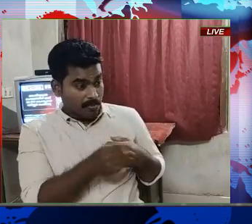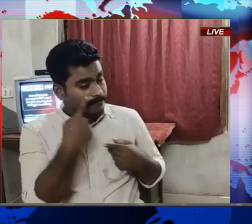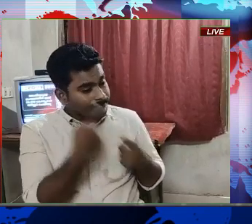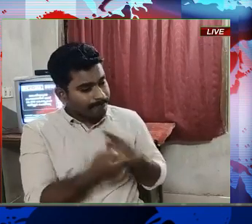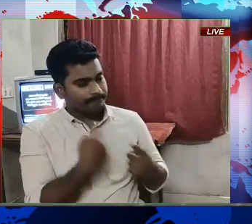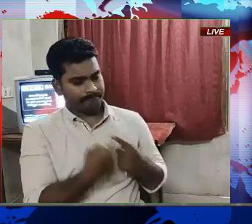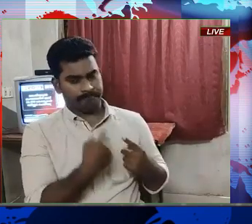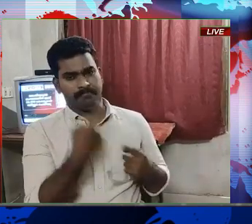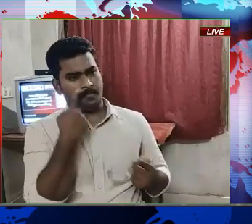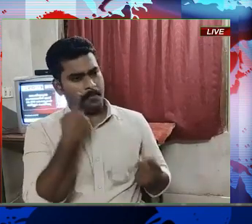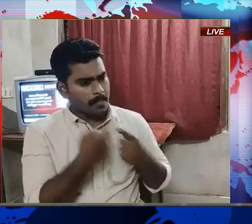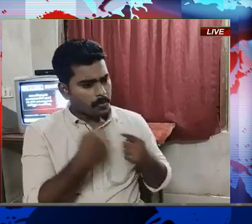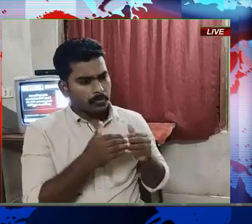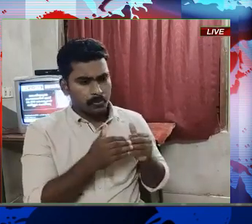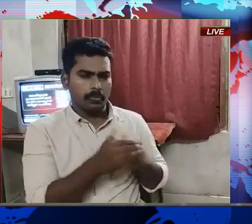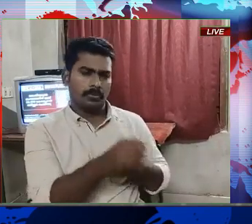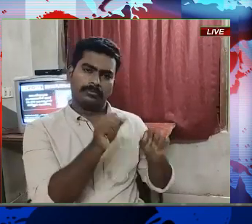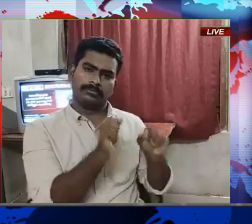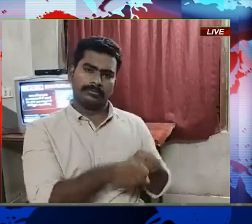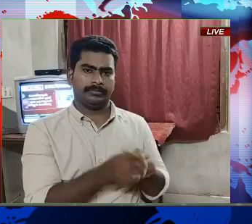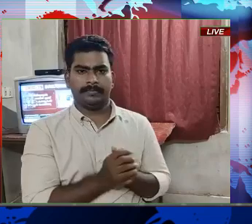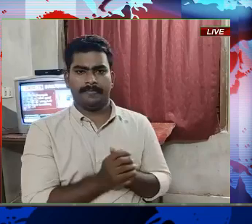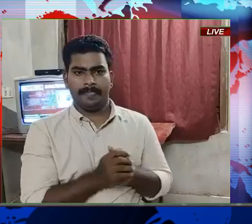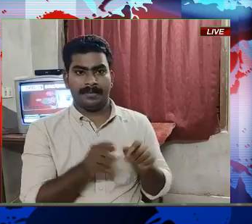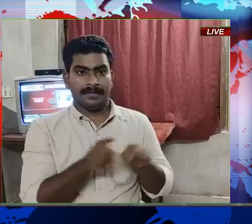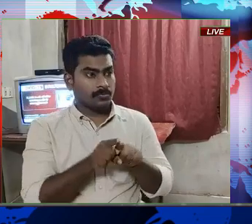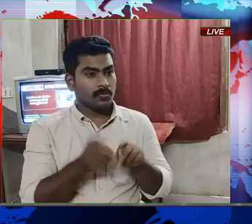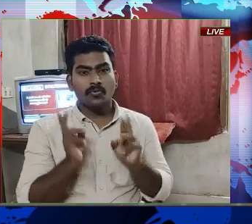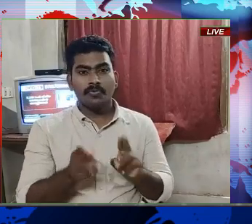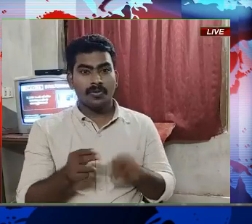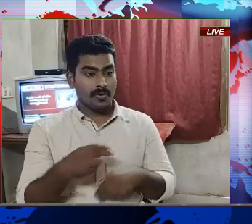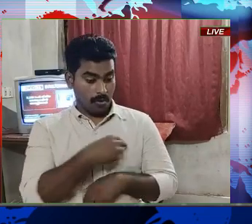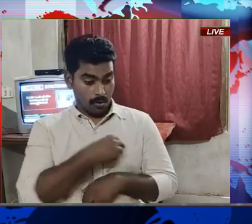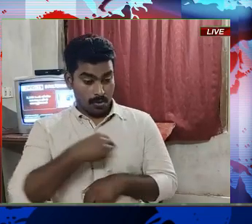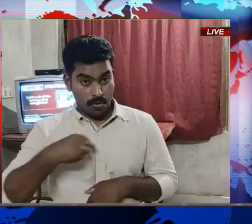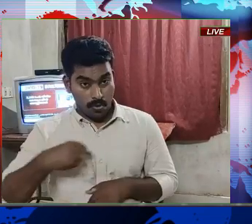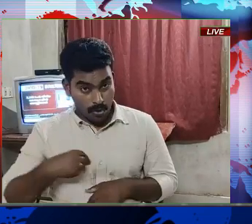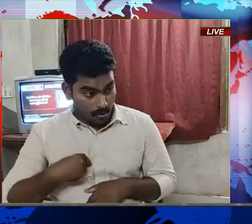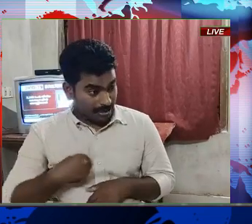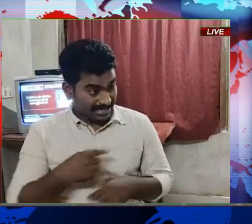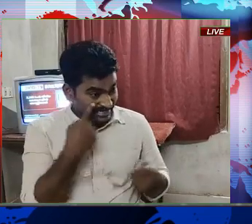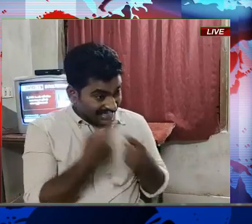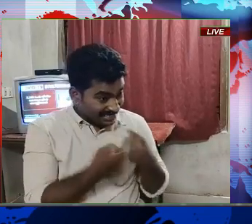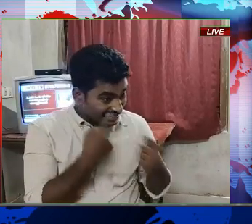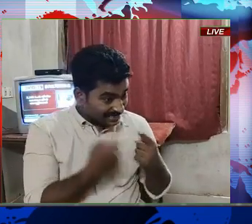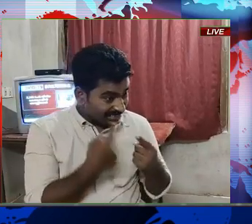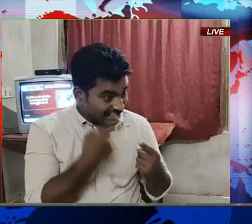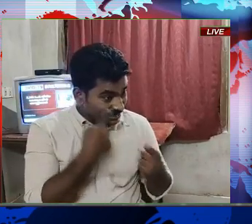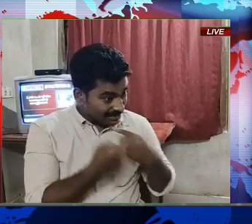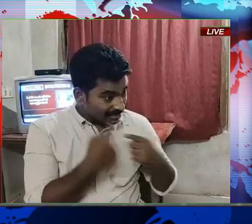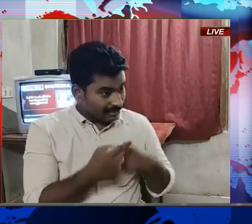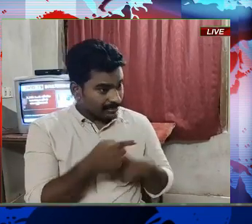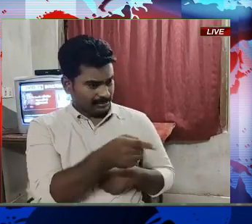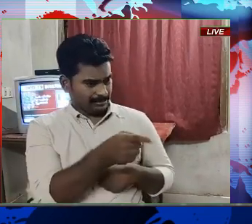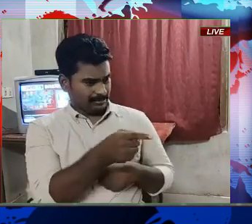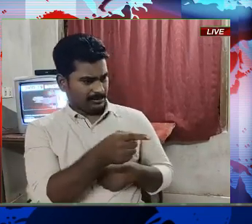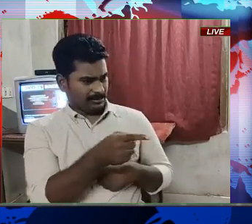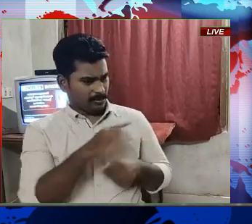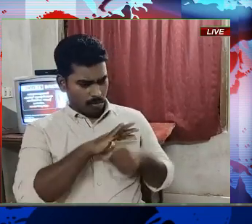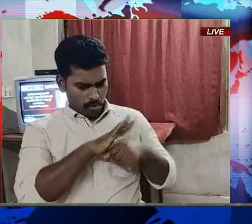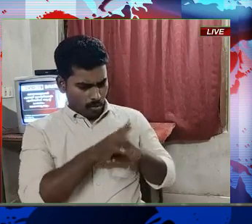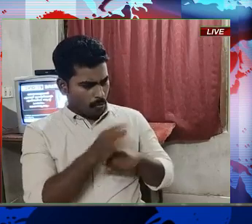ബന്ധപ്പെട്ടുകൊണ്ട് എന്തെങ്കിലും സൊല്യൂഷൻ നമ്മുടെ പക്കലുണ്ട്? ഇതുമായി ബന്ധപ്പെട്ട് ഹൈക്കോടതിയിൽ ഇന്നൊരു പരിശോധന